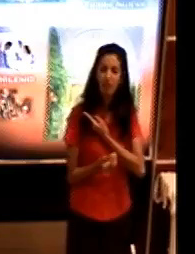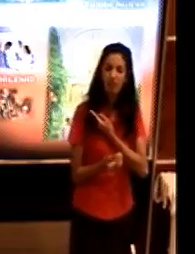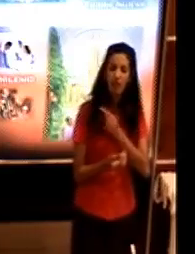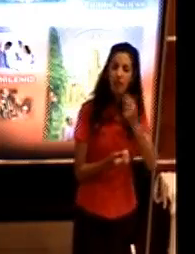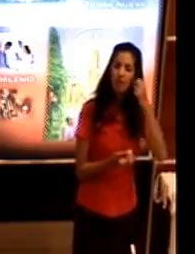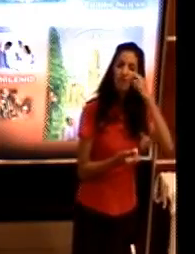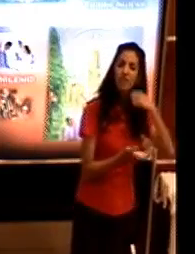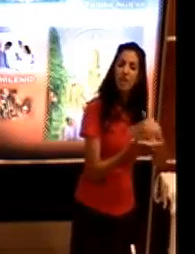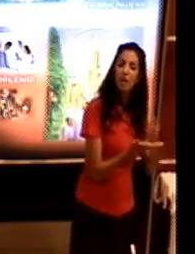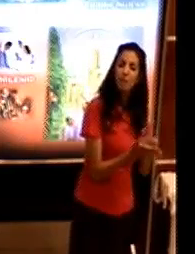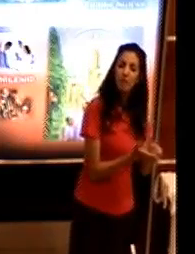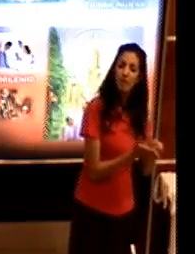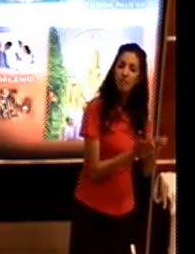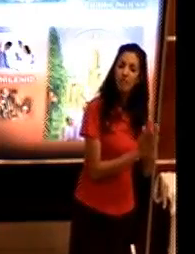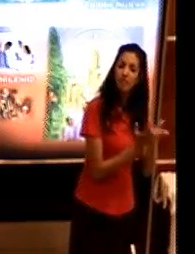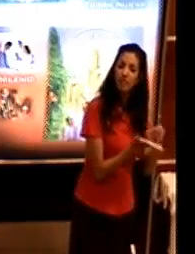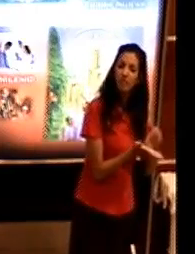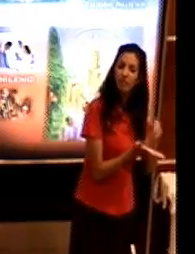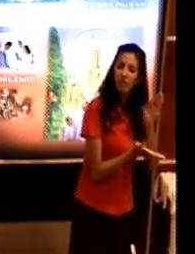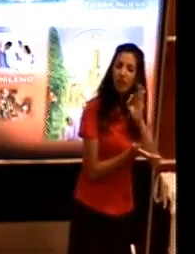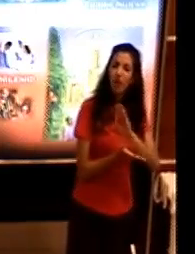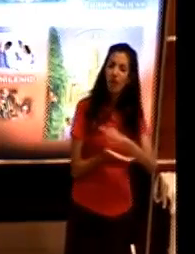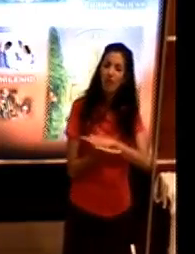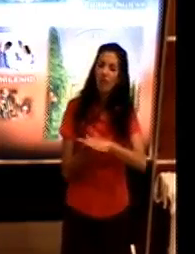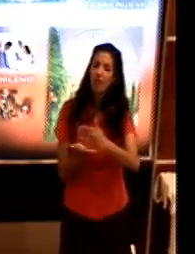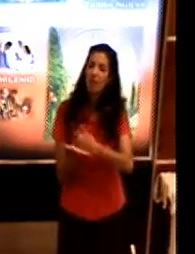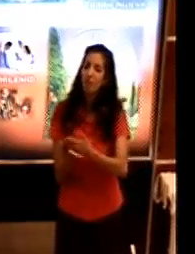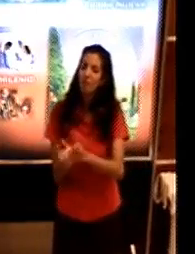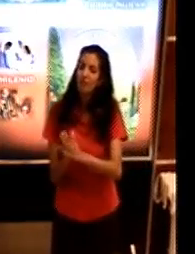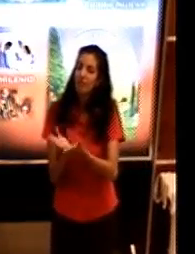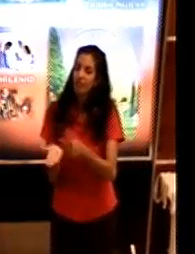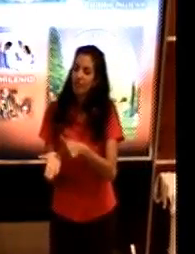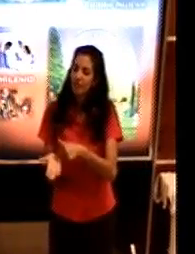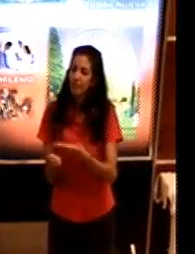usted está malo y parece que la mucha lluvia le hizo mal.